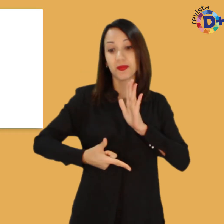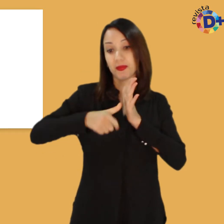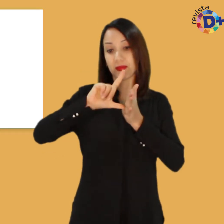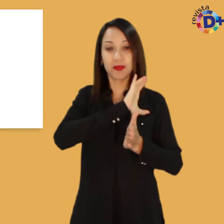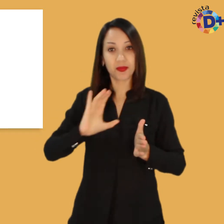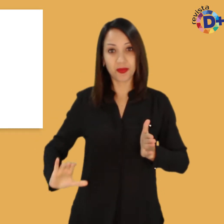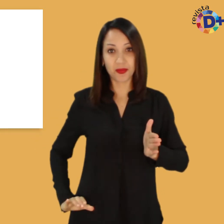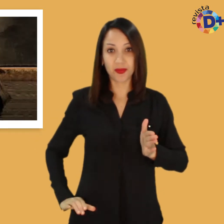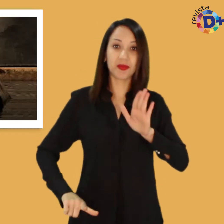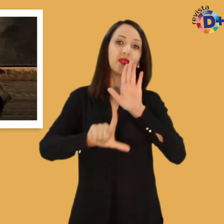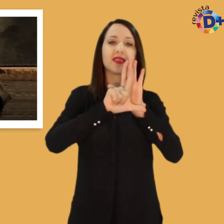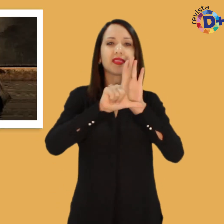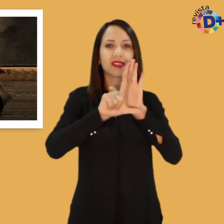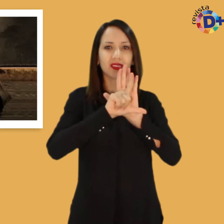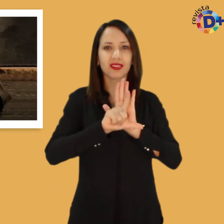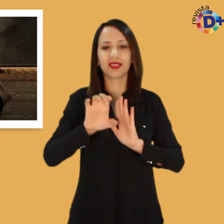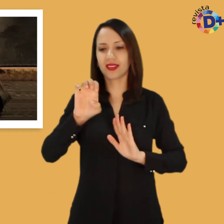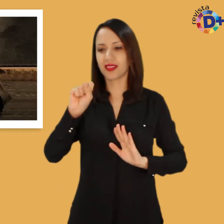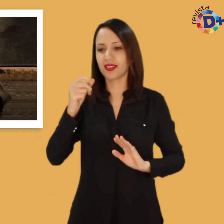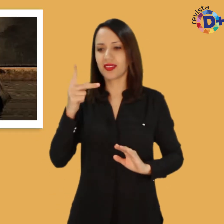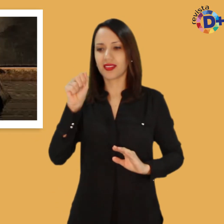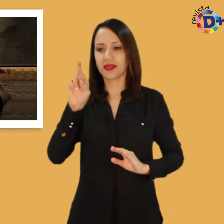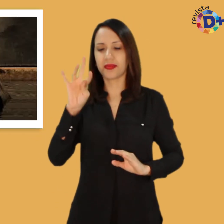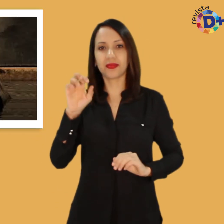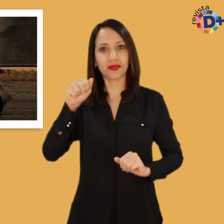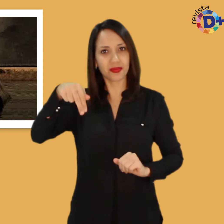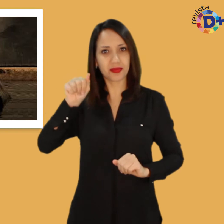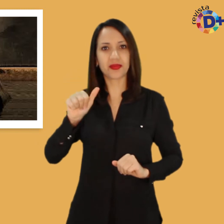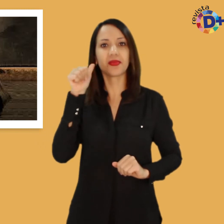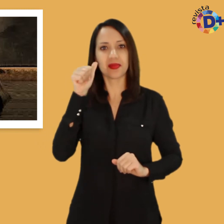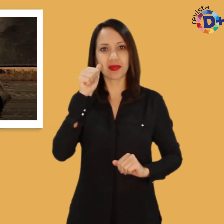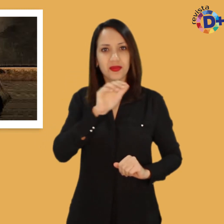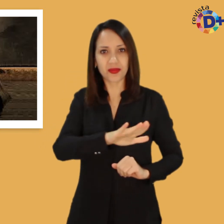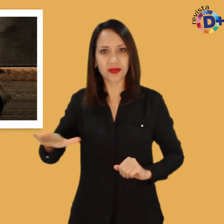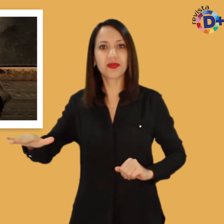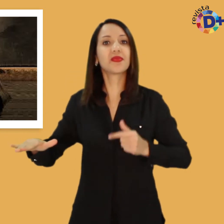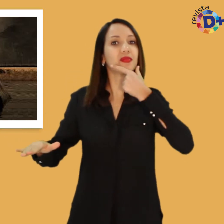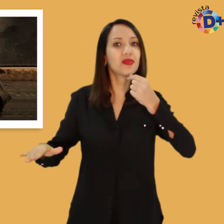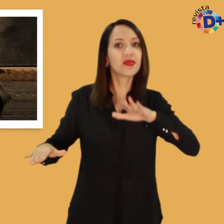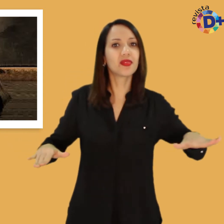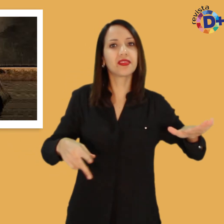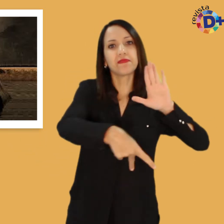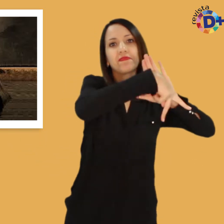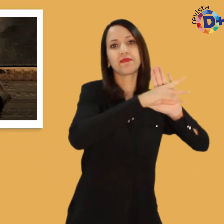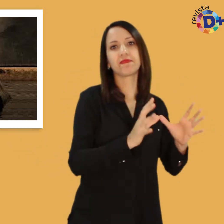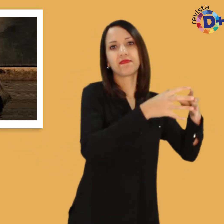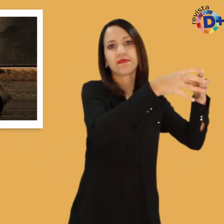espartanas previam que todos os bebês do sexo masculino deveriam ser propriedade do Estado.